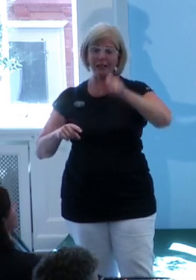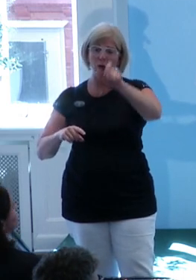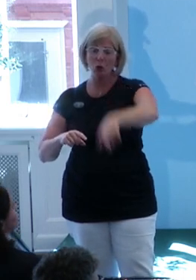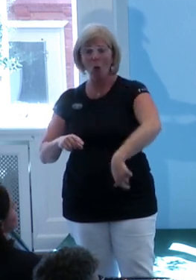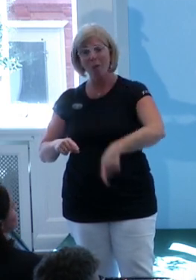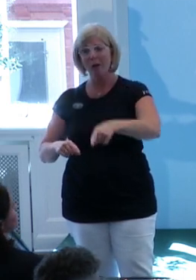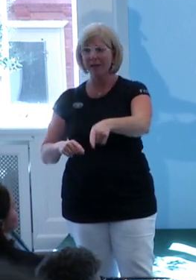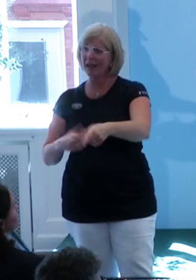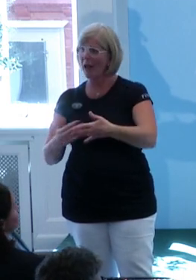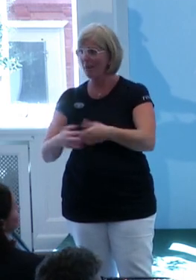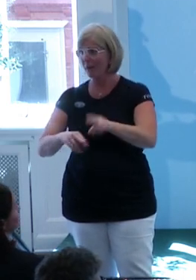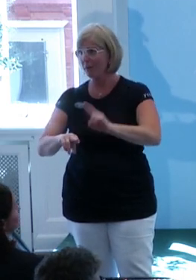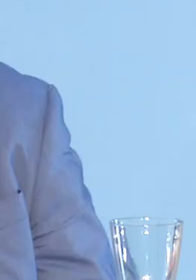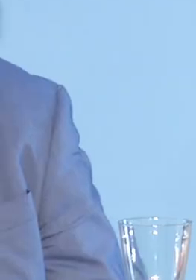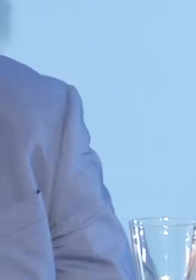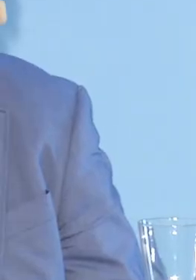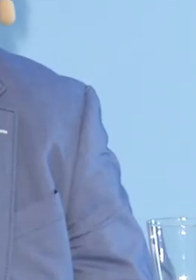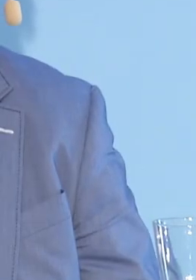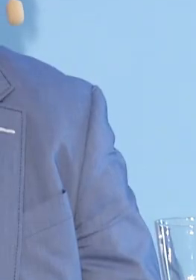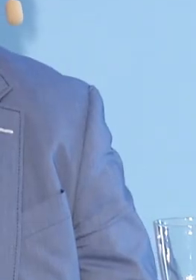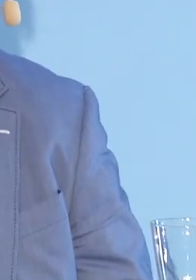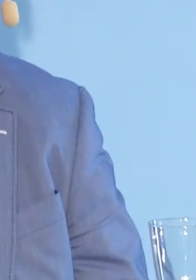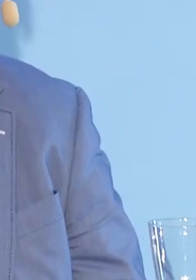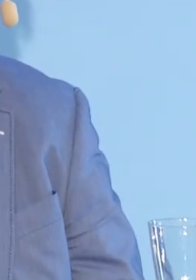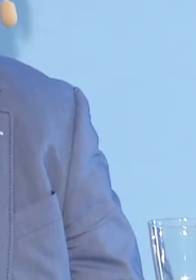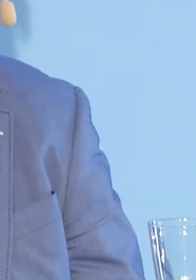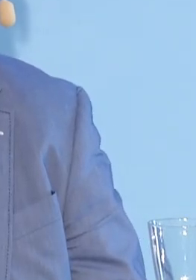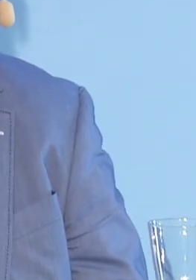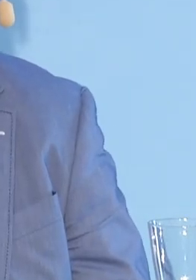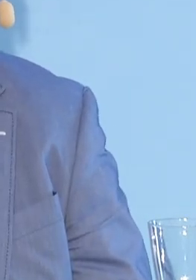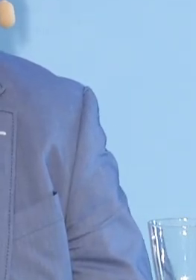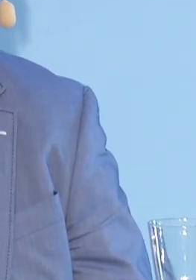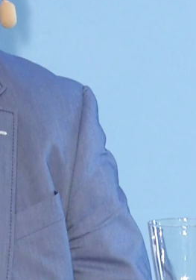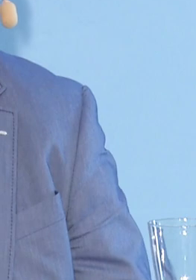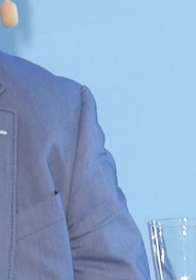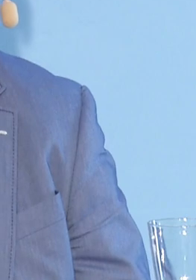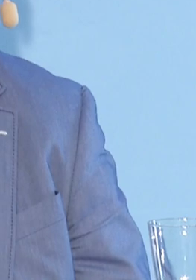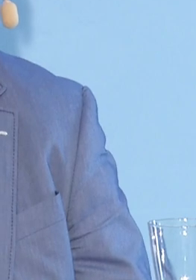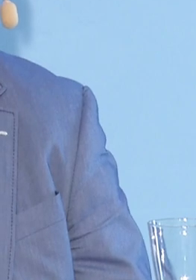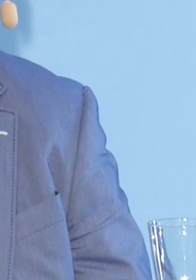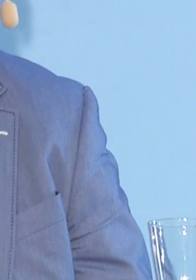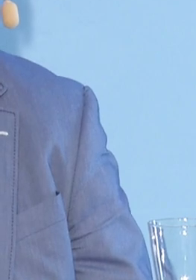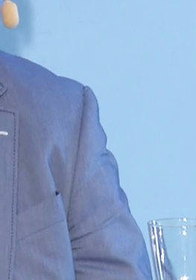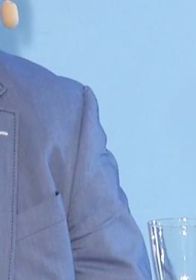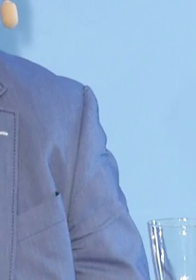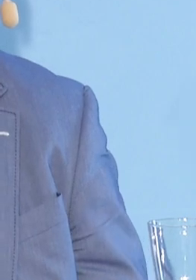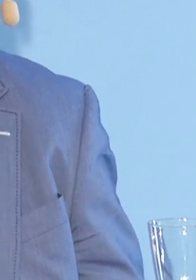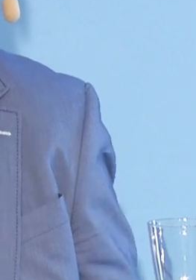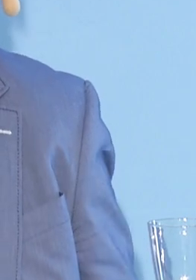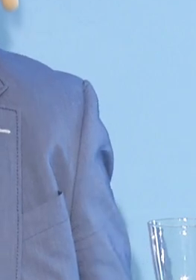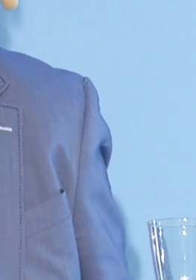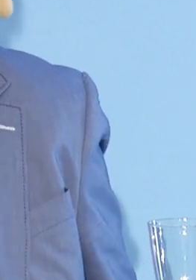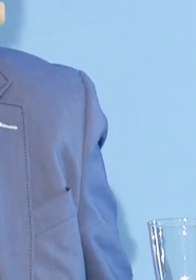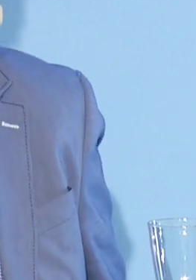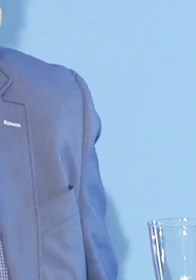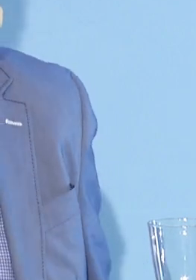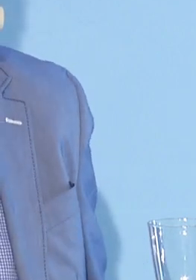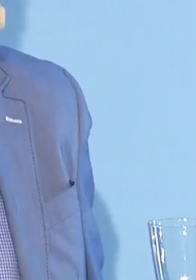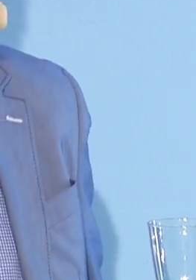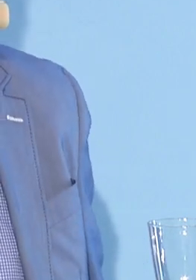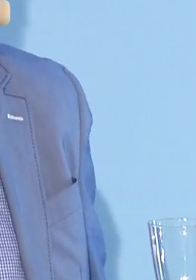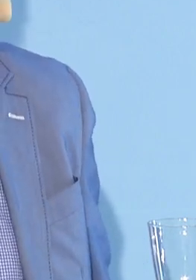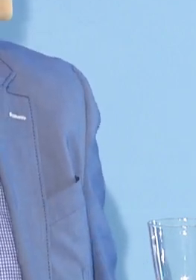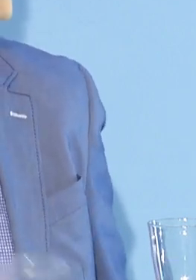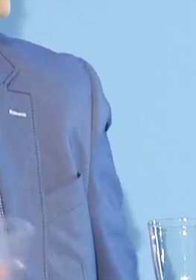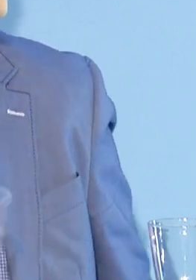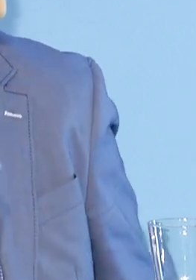byta om eller duscha och parkera sin cykel. Men jag tänkte ta upp, just för att göra det enklare och snabbt och enkelt, precis som Anna säger,